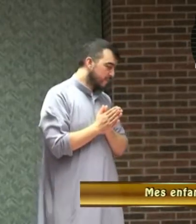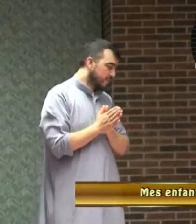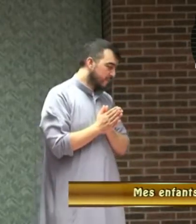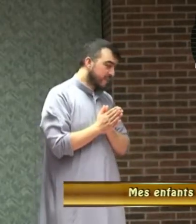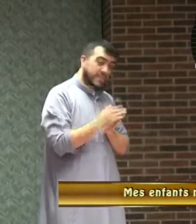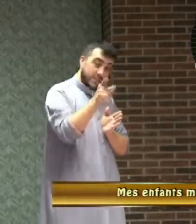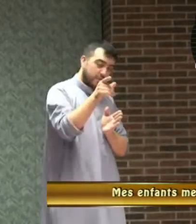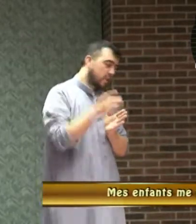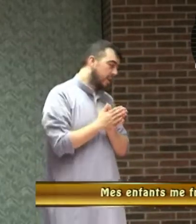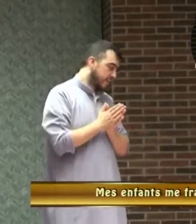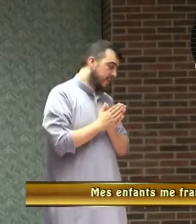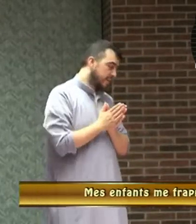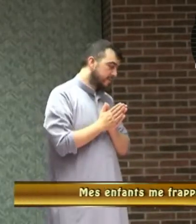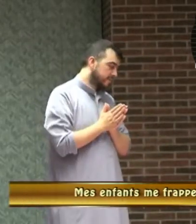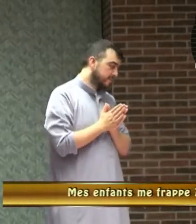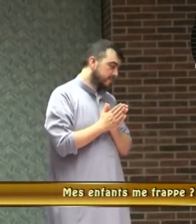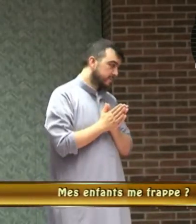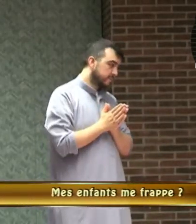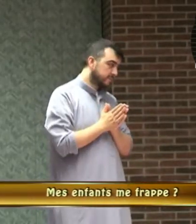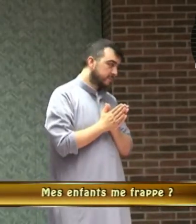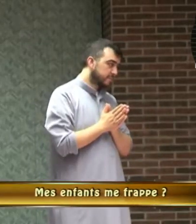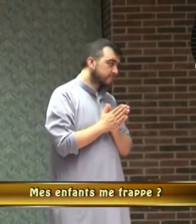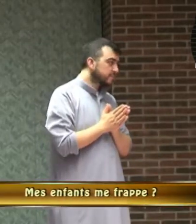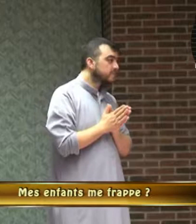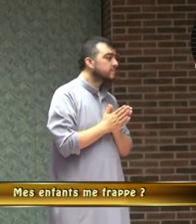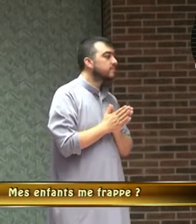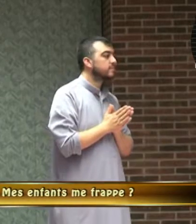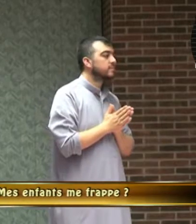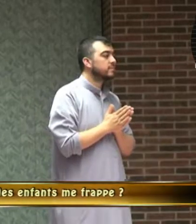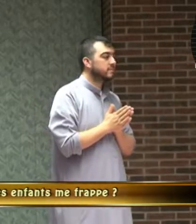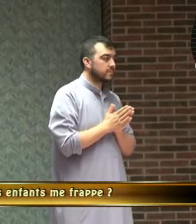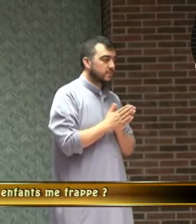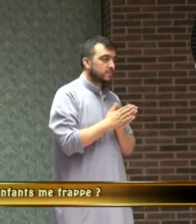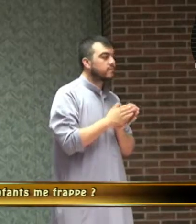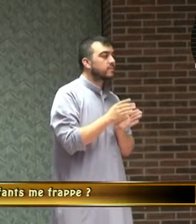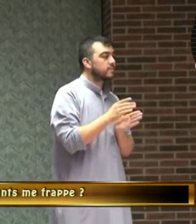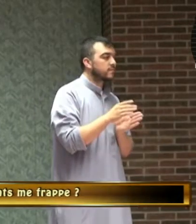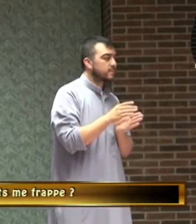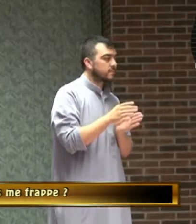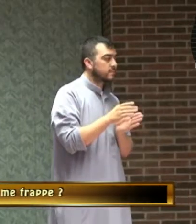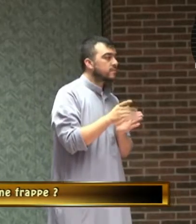ou pas éduqués comme il faut. C'est les enfants de qui? Ses enfants même.